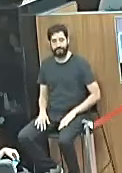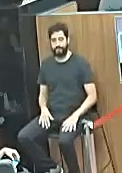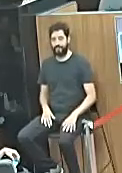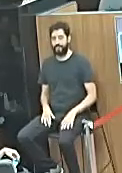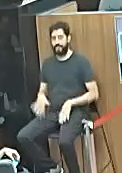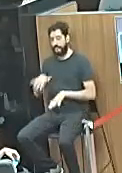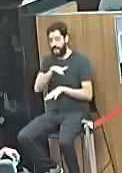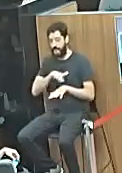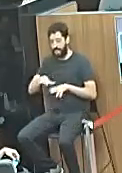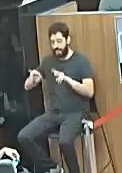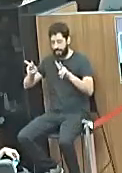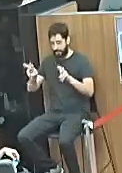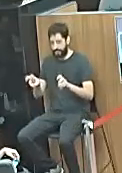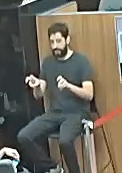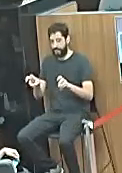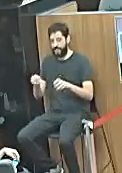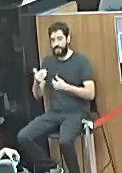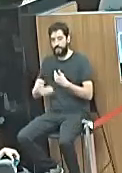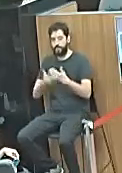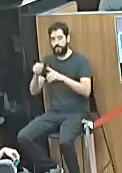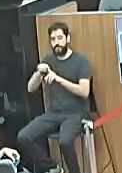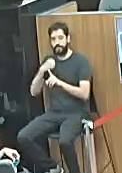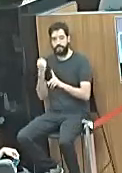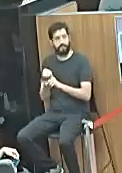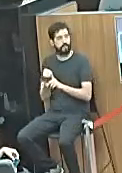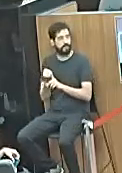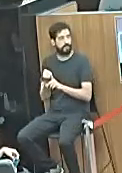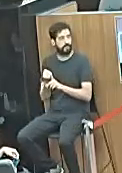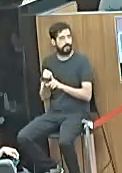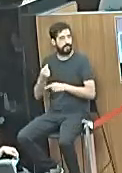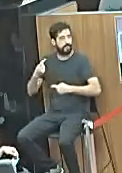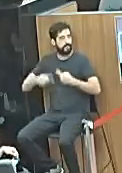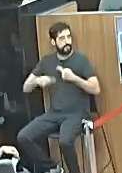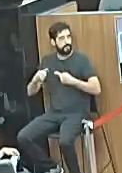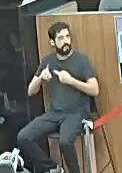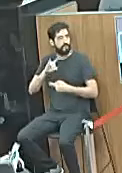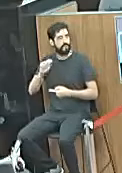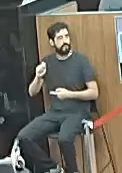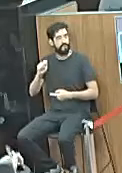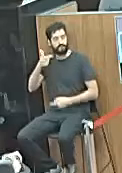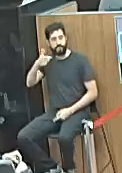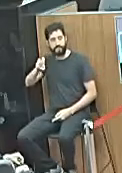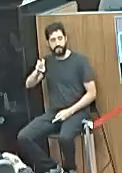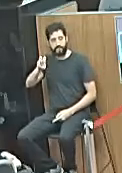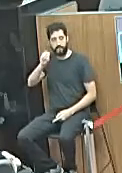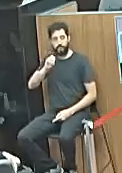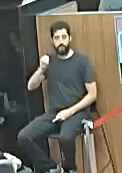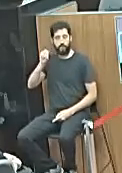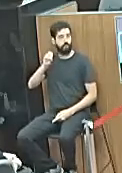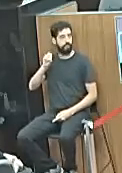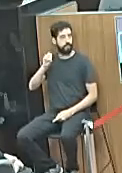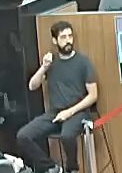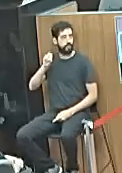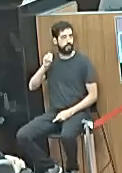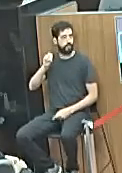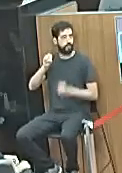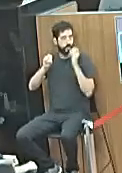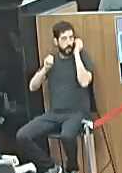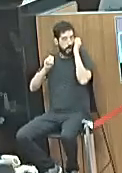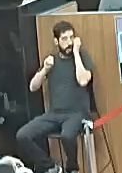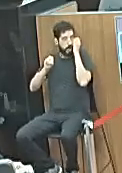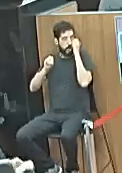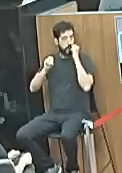área temática desenvolvimento social foi debatido no dia 25 de outubro o